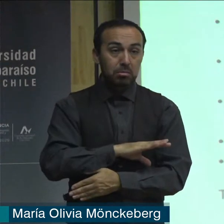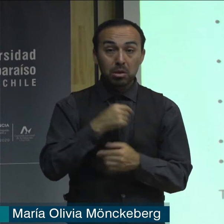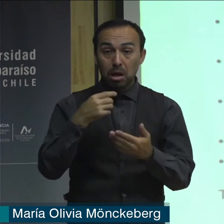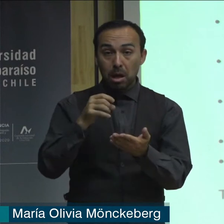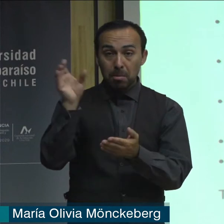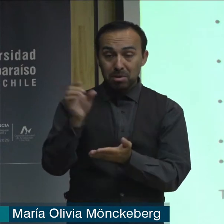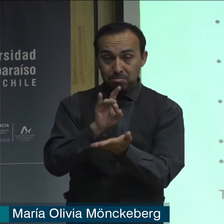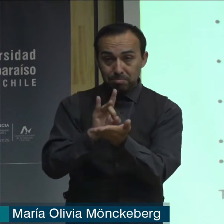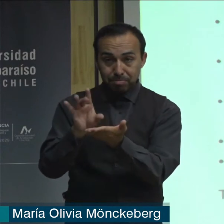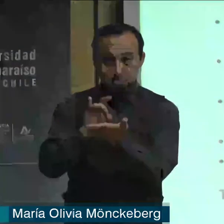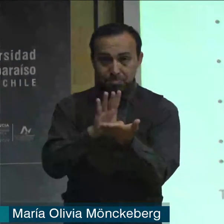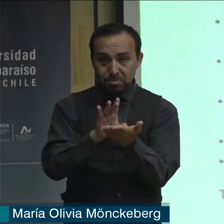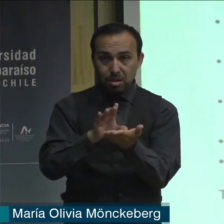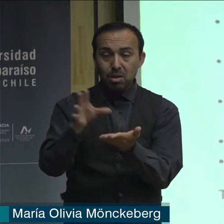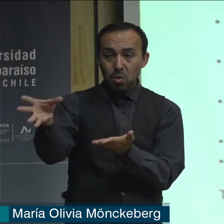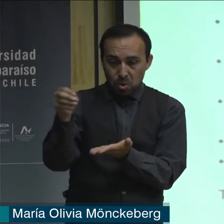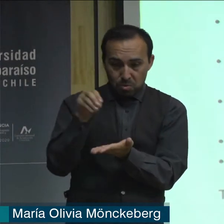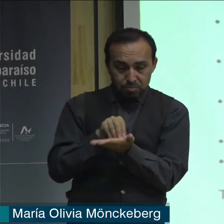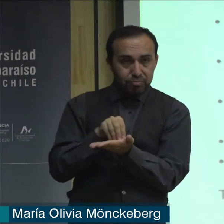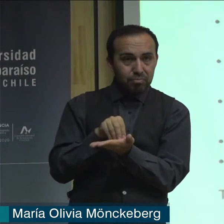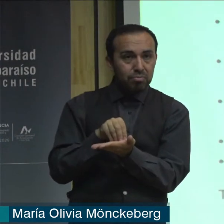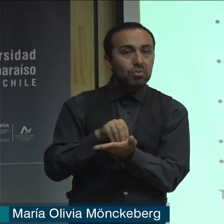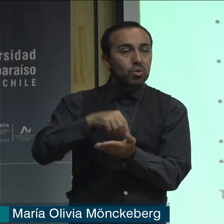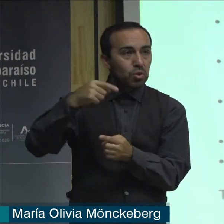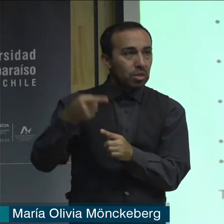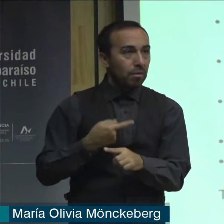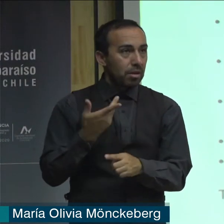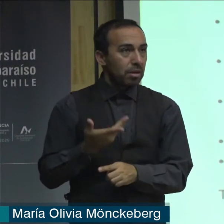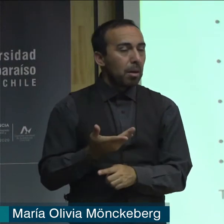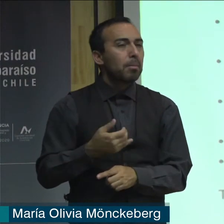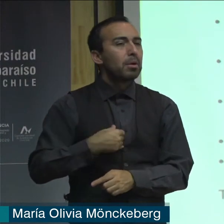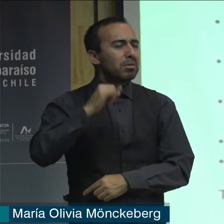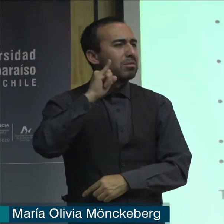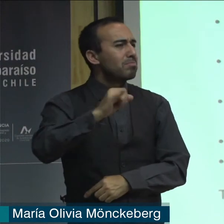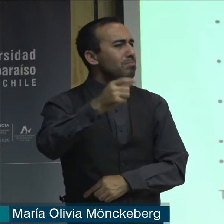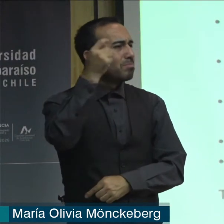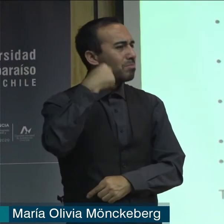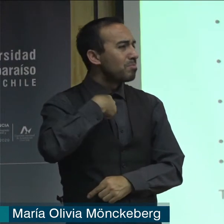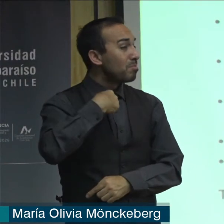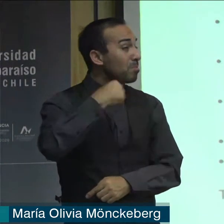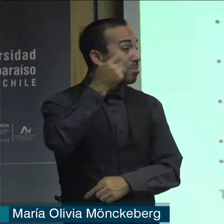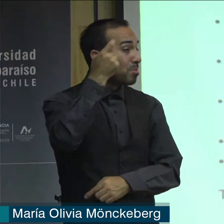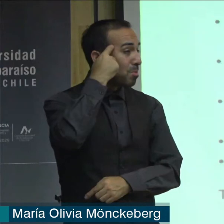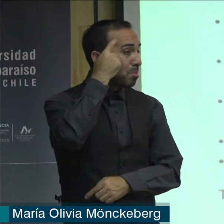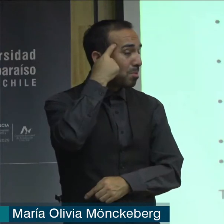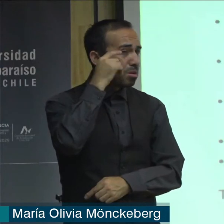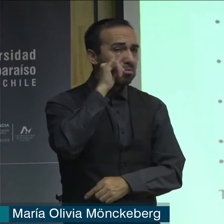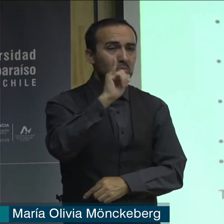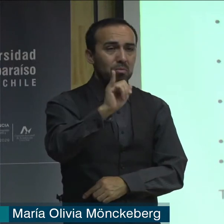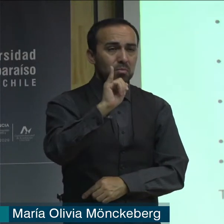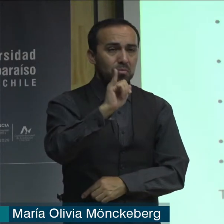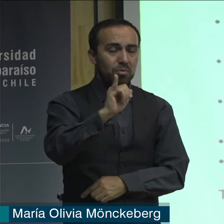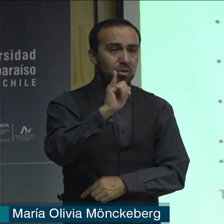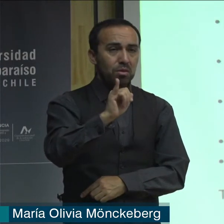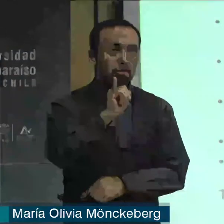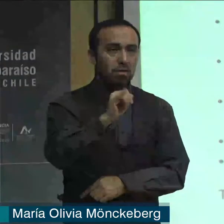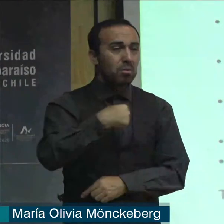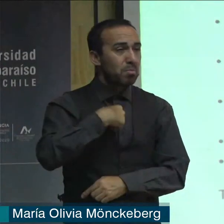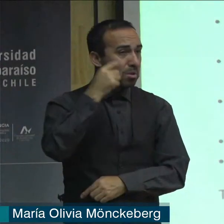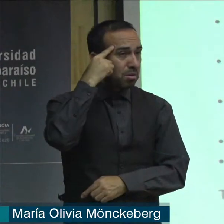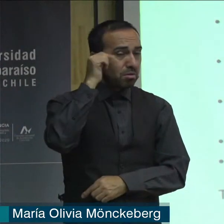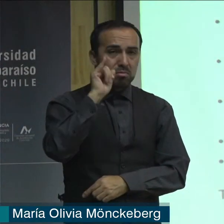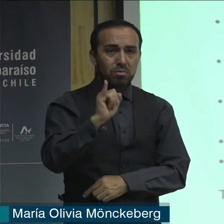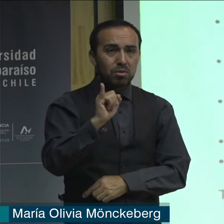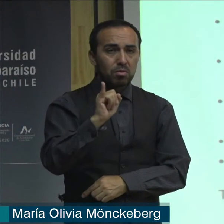ese tipo de cosas pero sí creo que fue un un motor un